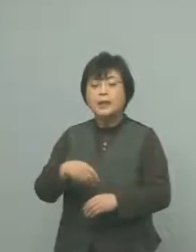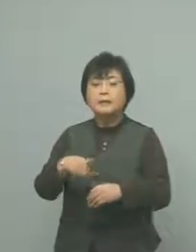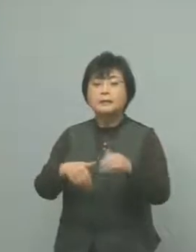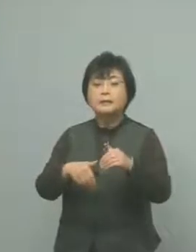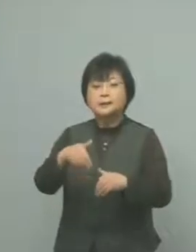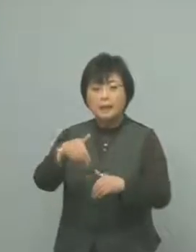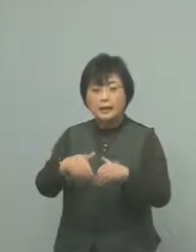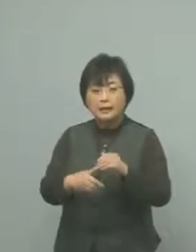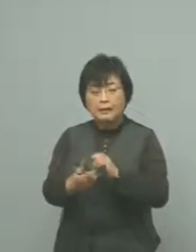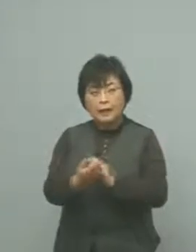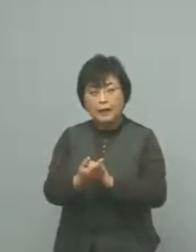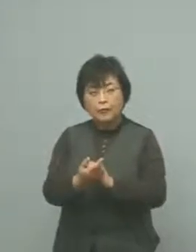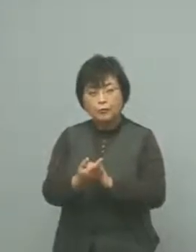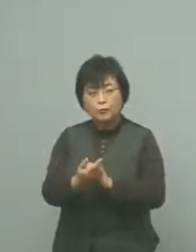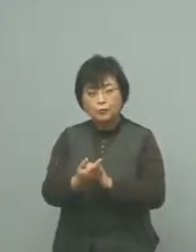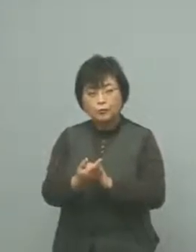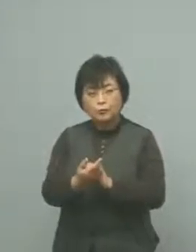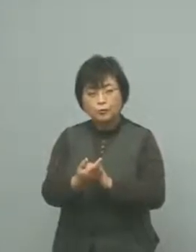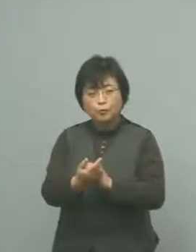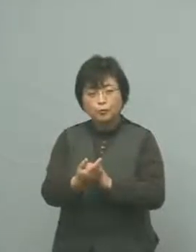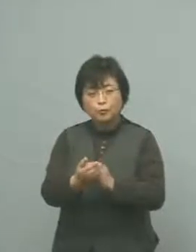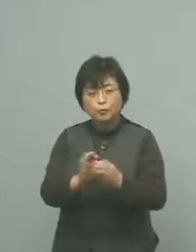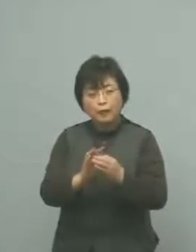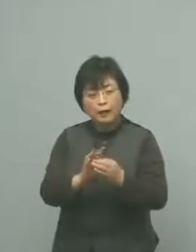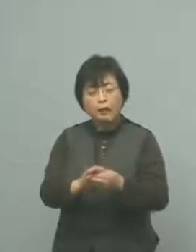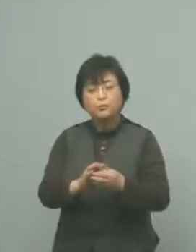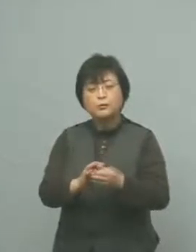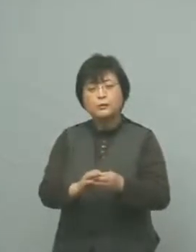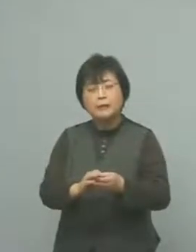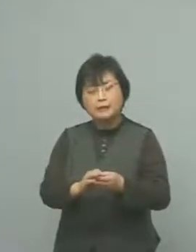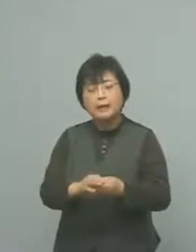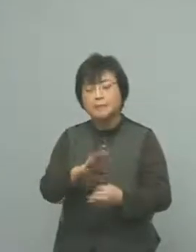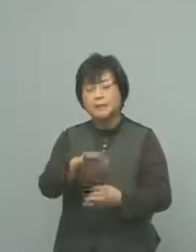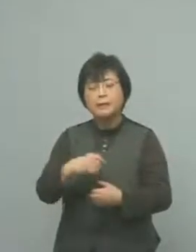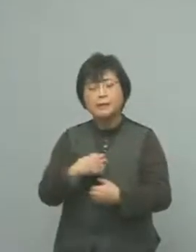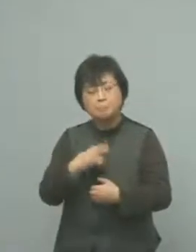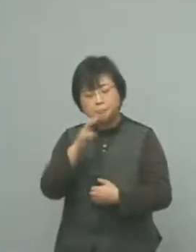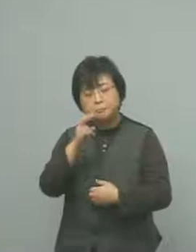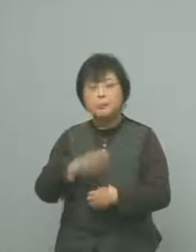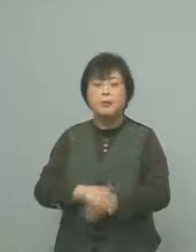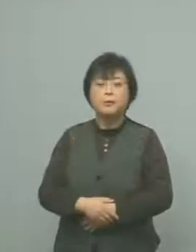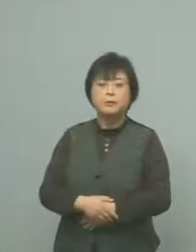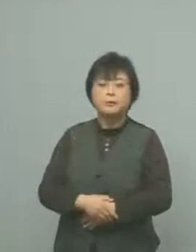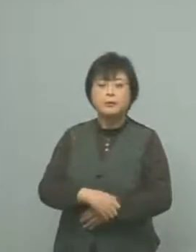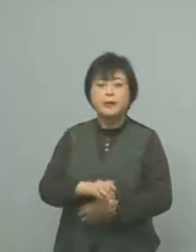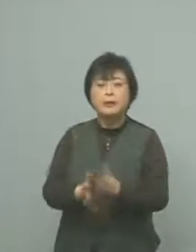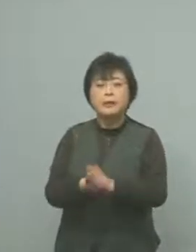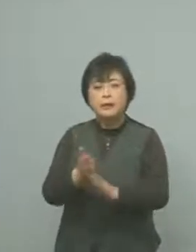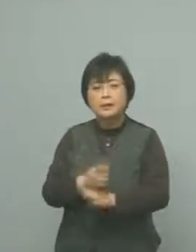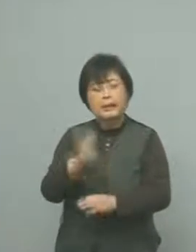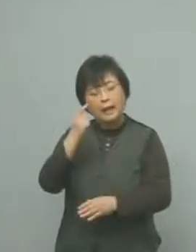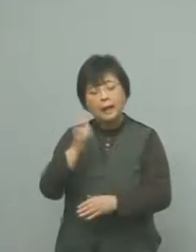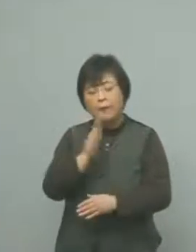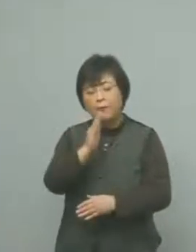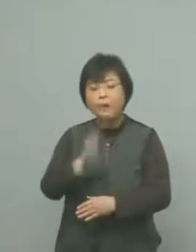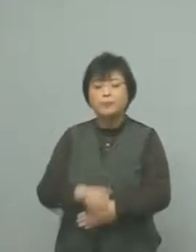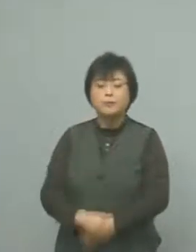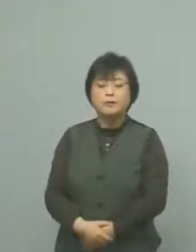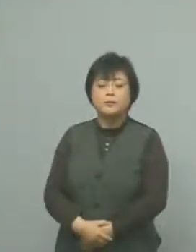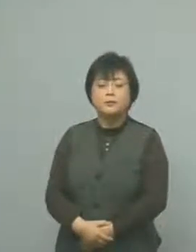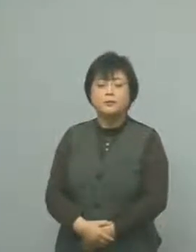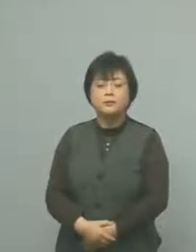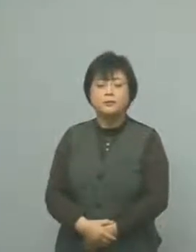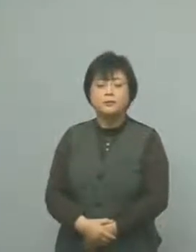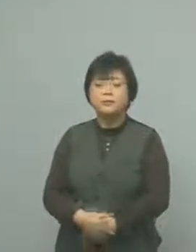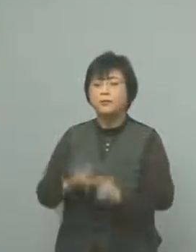注目 その一つだと思うんですけれども、改めてですね、知事 の支援のお考えというのはどうでしょうか。 いや、全